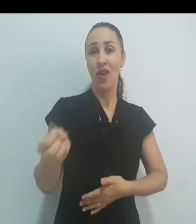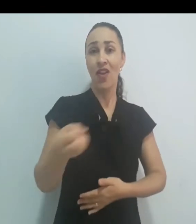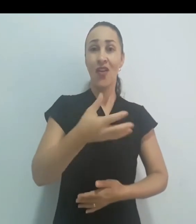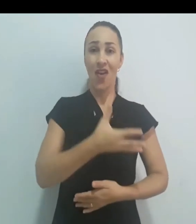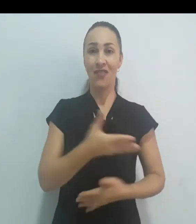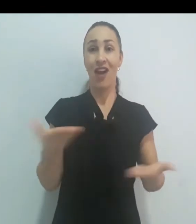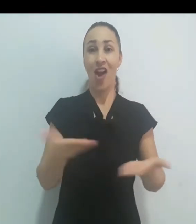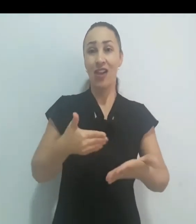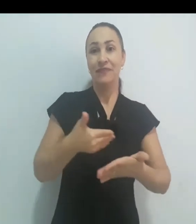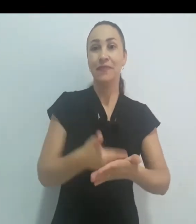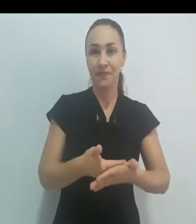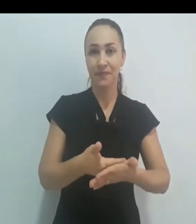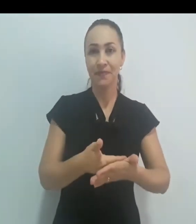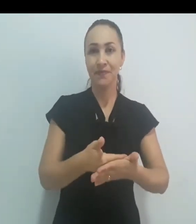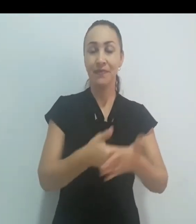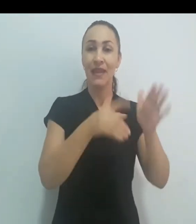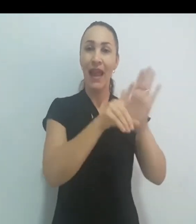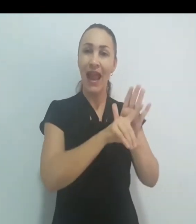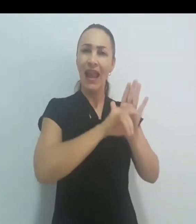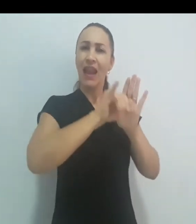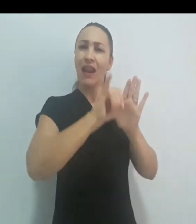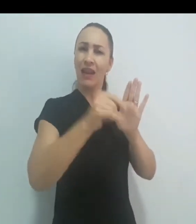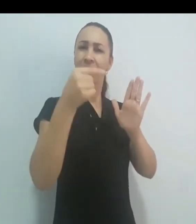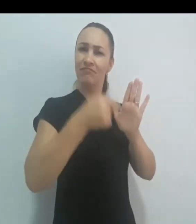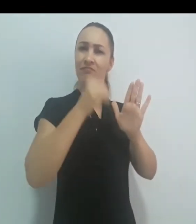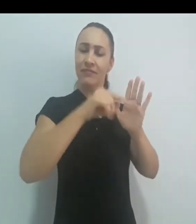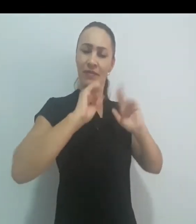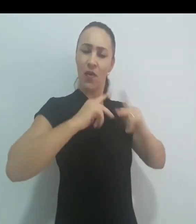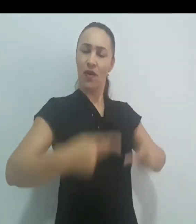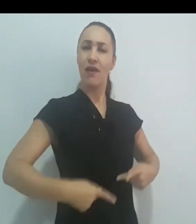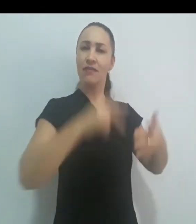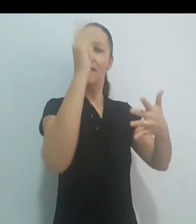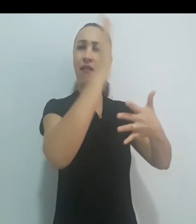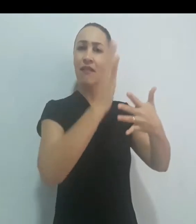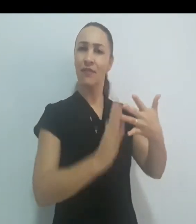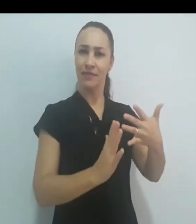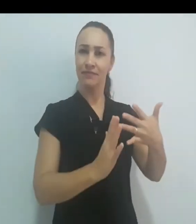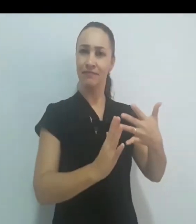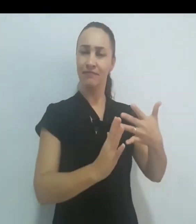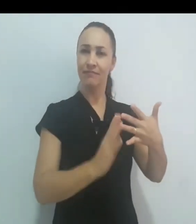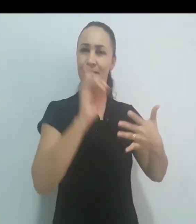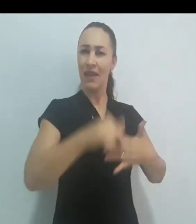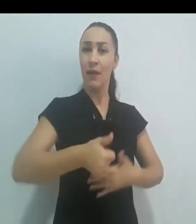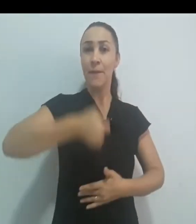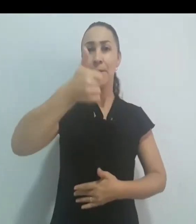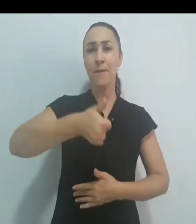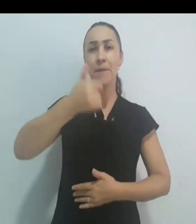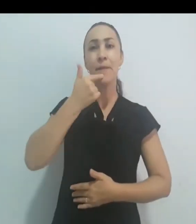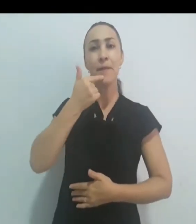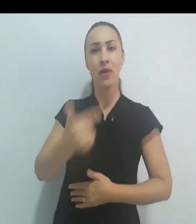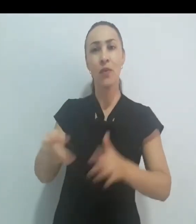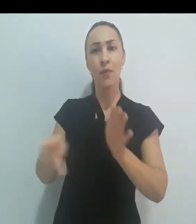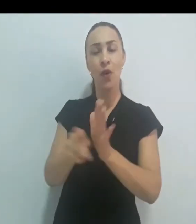muito recente, né? Então, a lei que reconhece a Libras como sendo